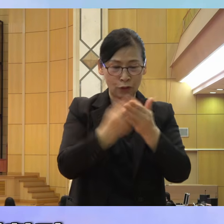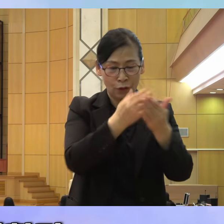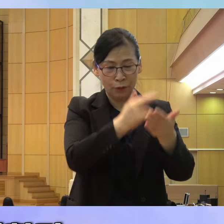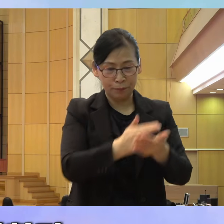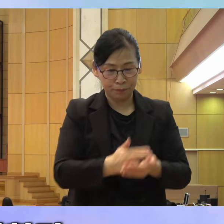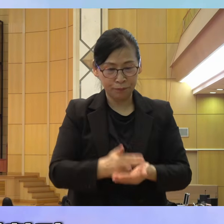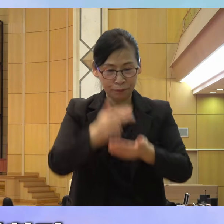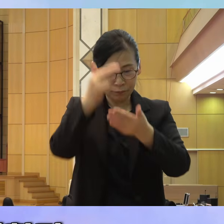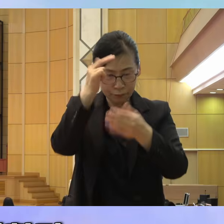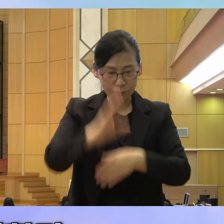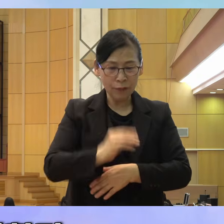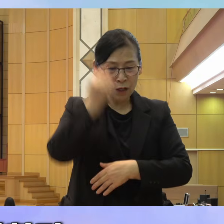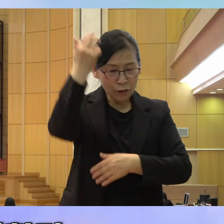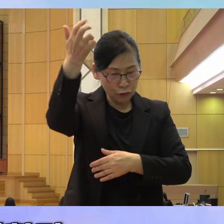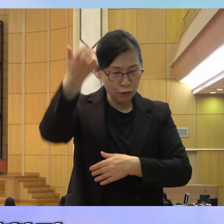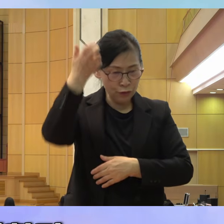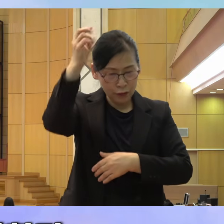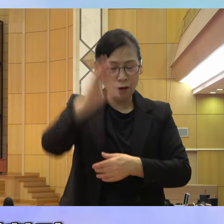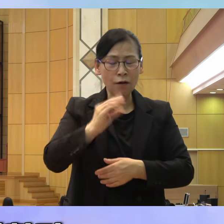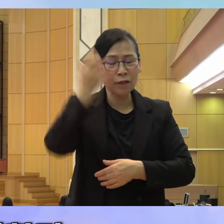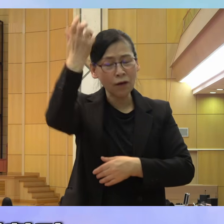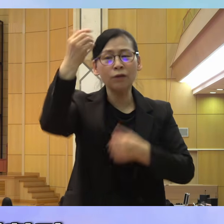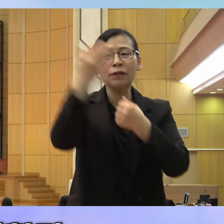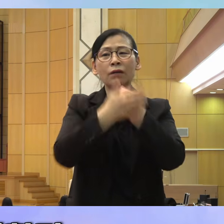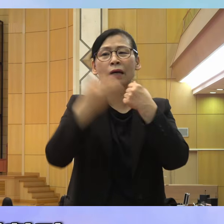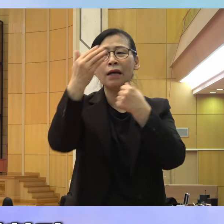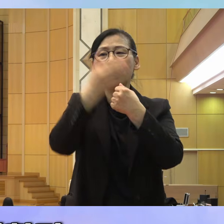주여 성령의 은사들을